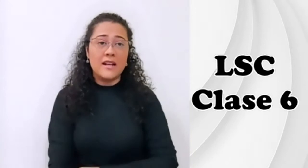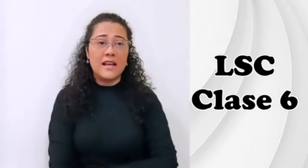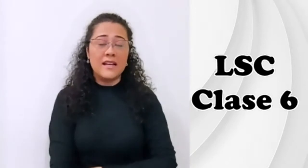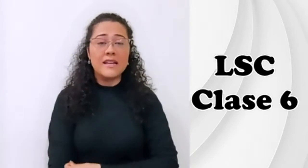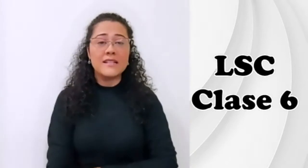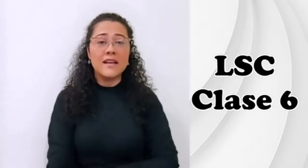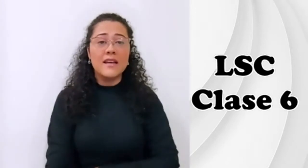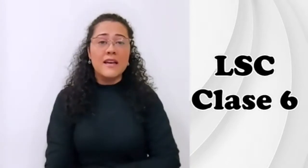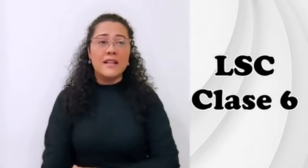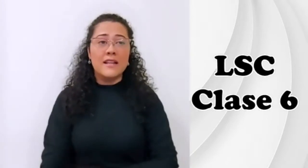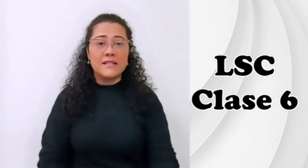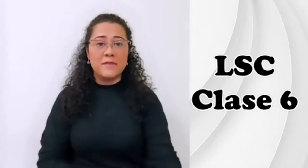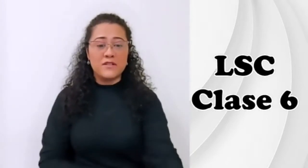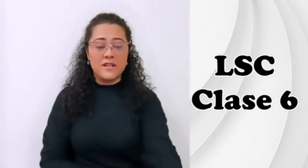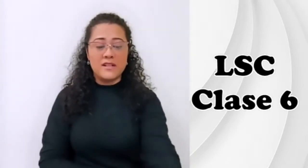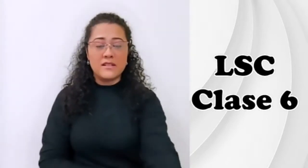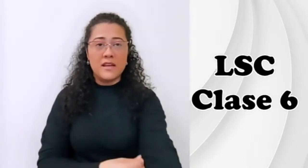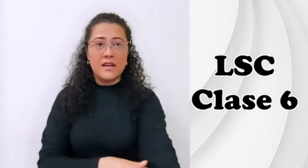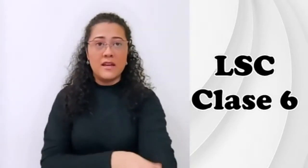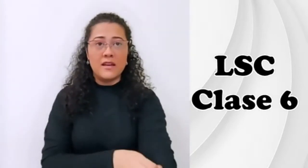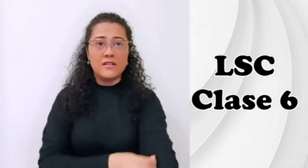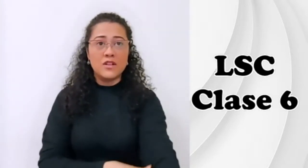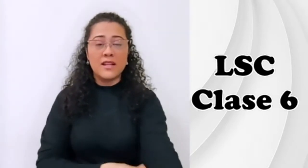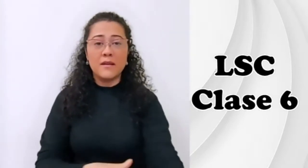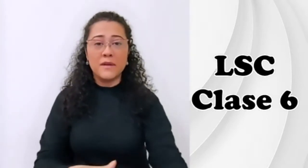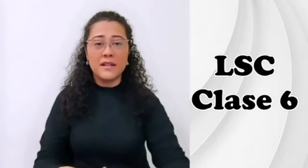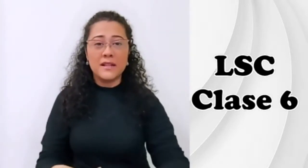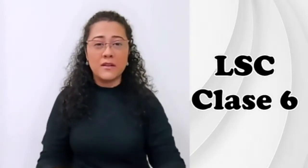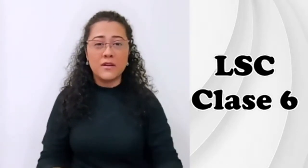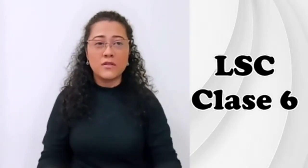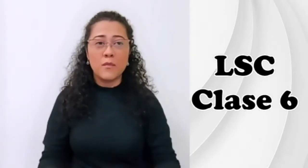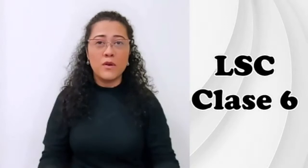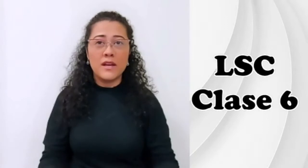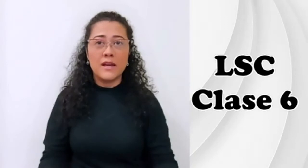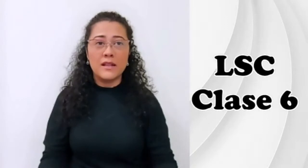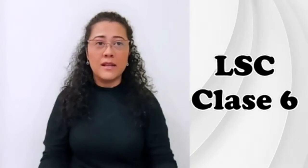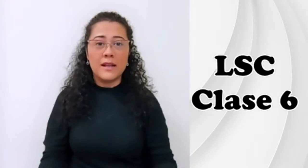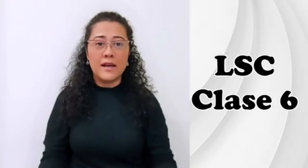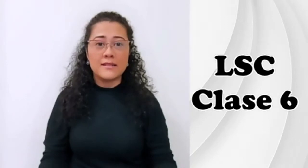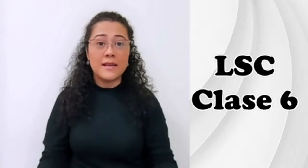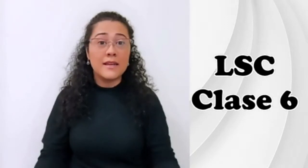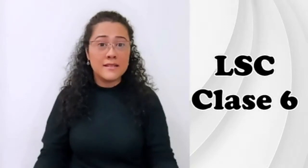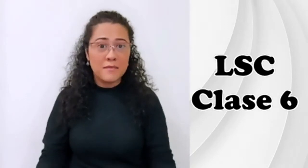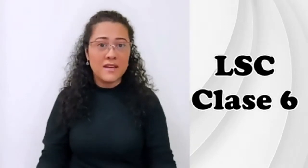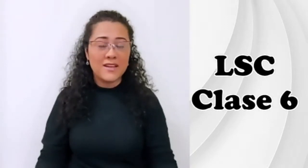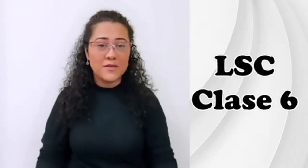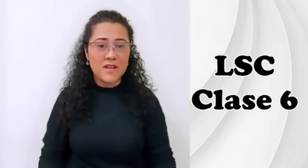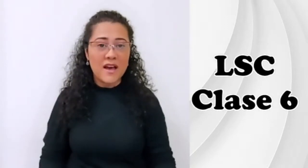la iglesia, de las personas sordas, depende tantos como de las señas también que ellos